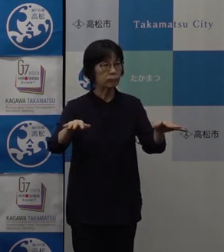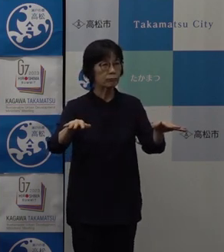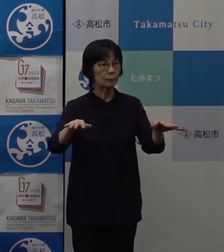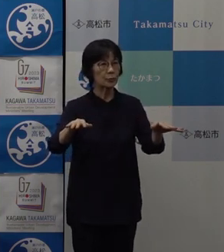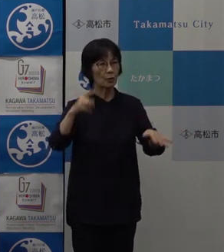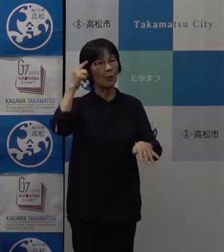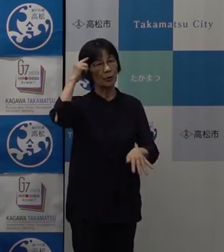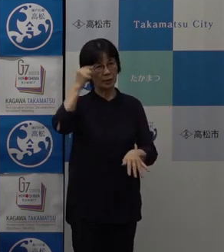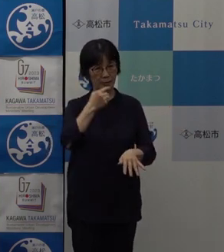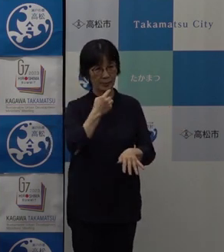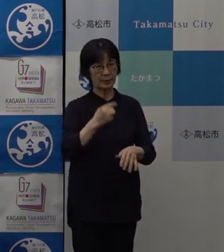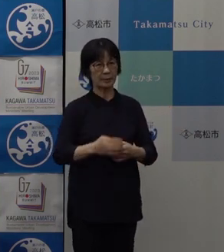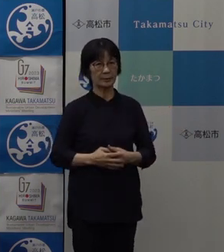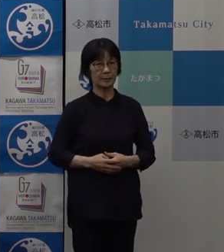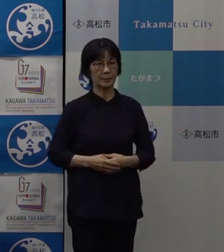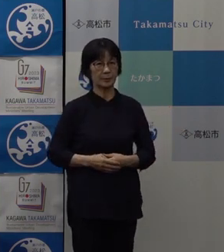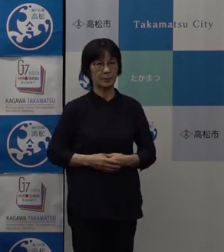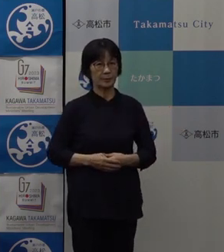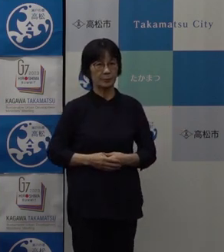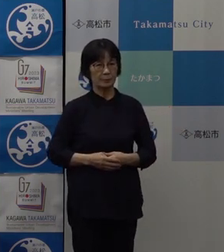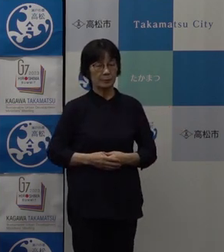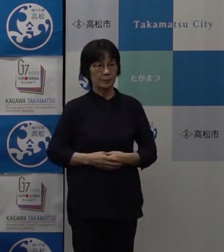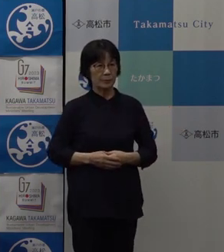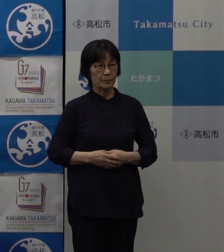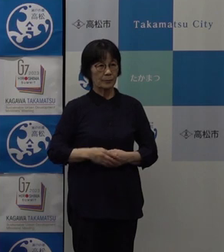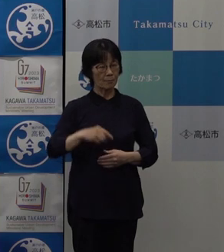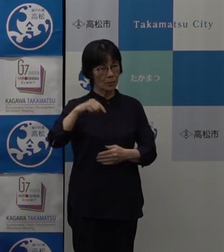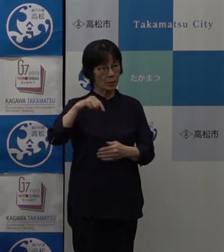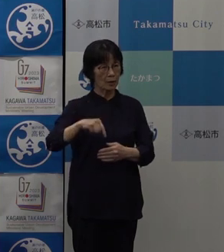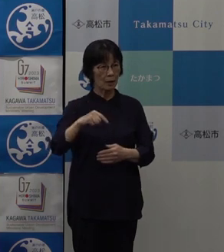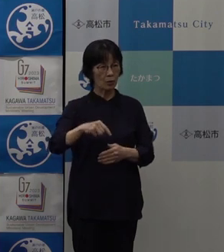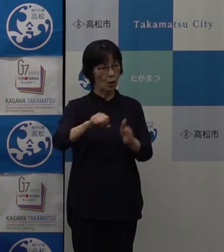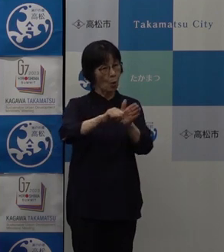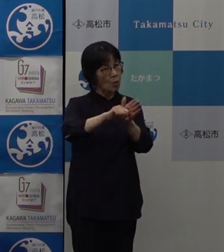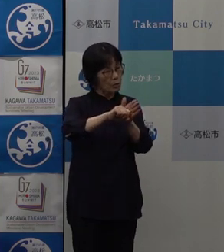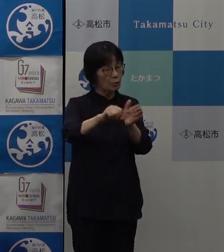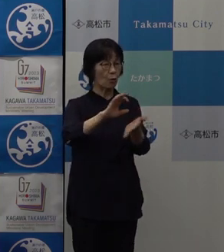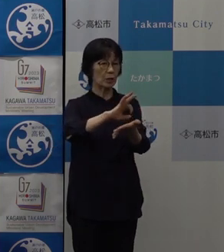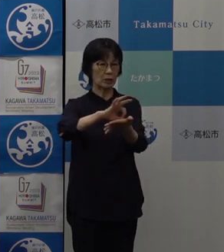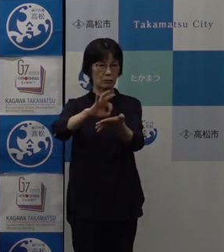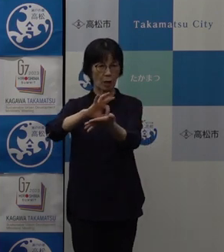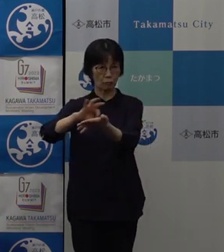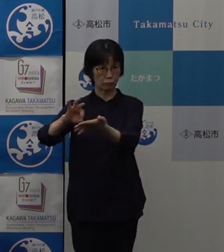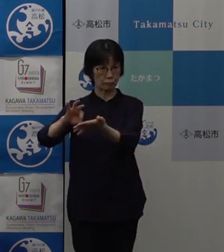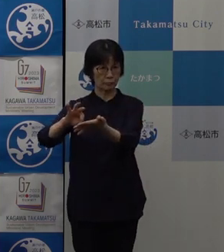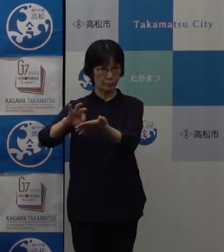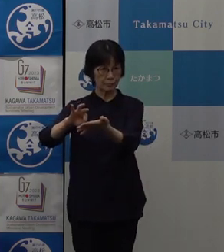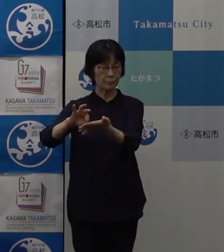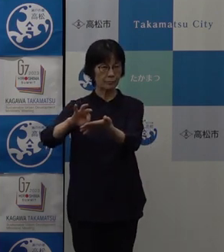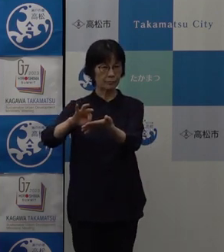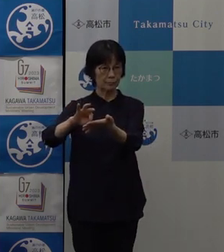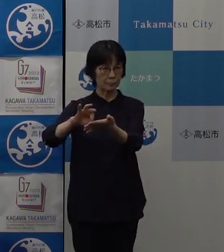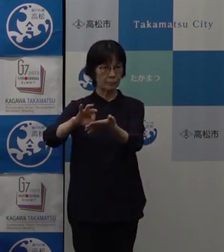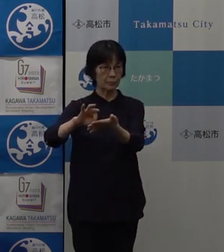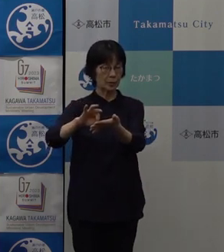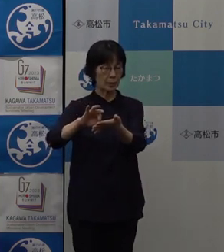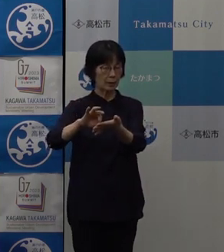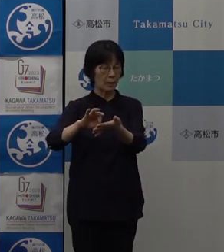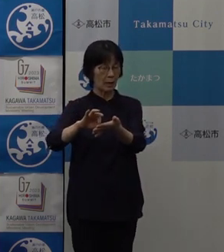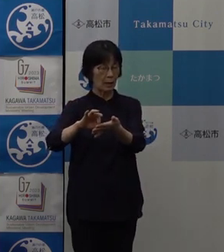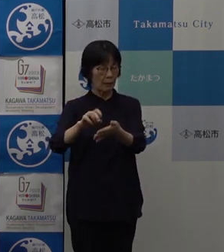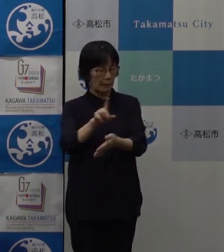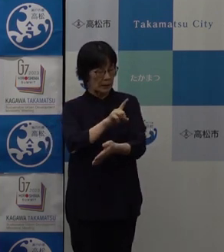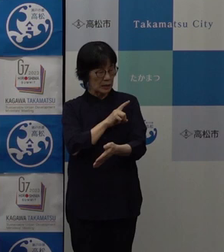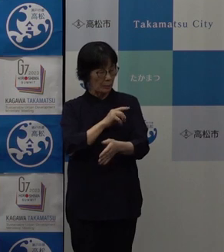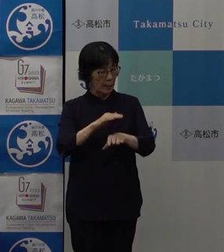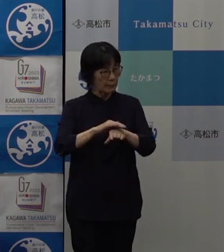ふうに思っているところでございます。まあ、そういう上でこれを有効に使っていくという上で、まあ、最も大事なのが先ほど